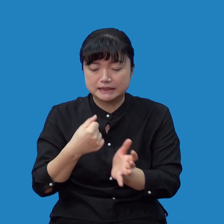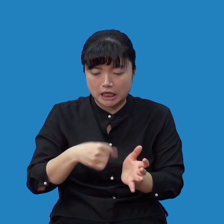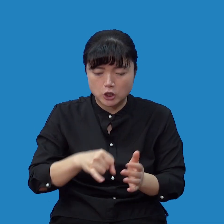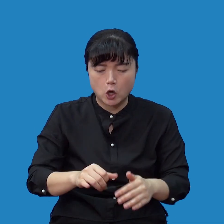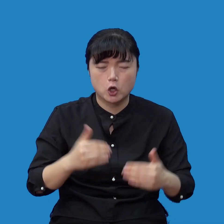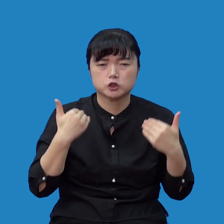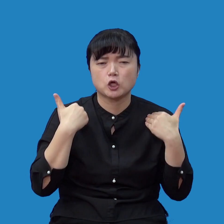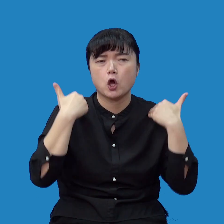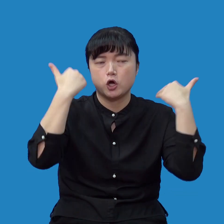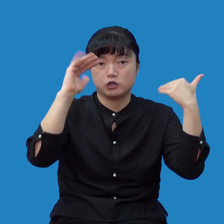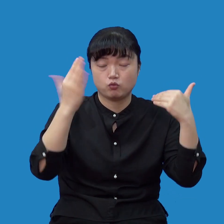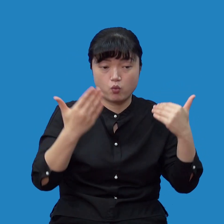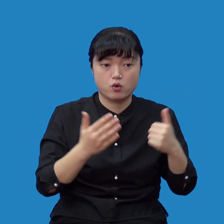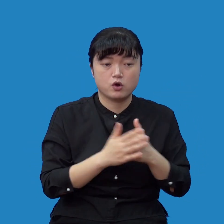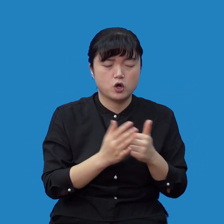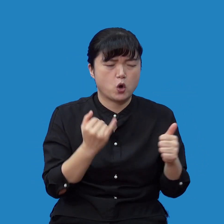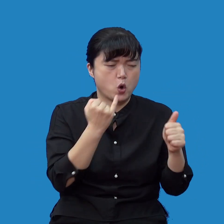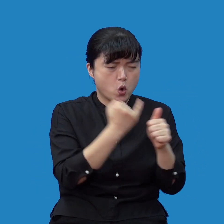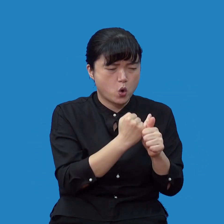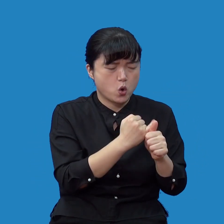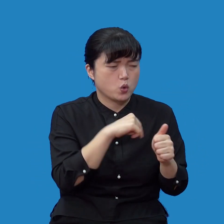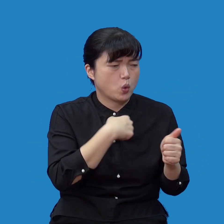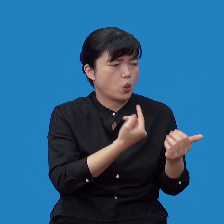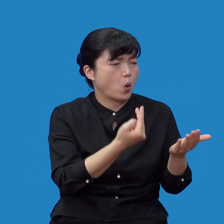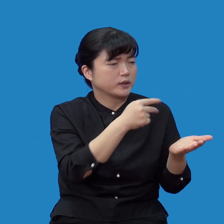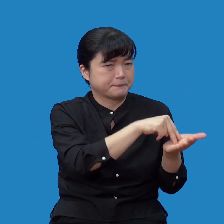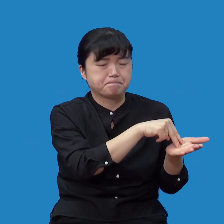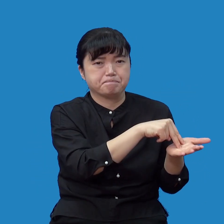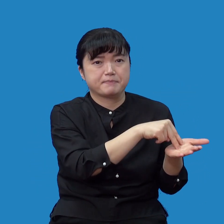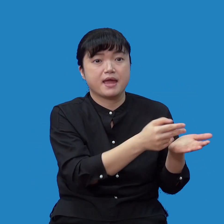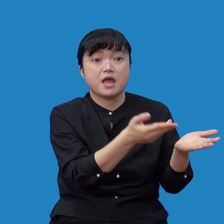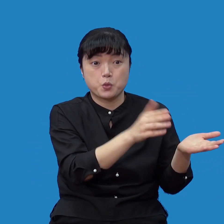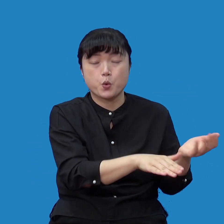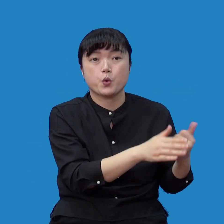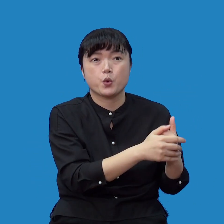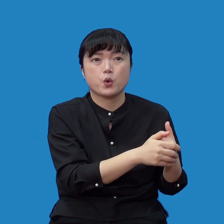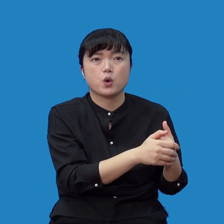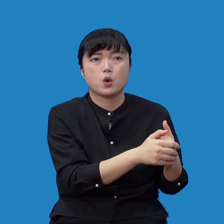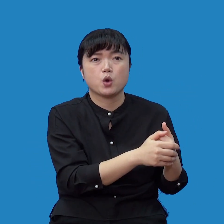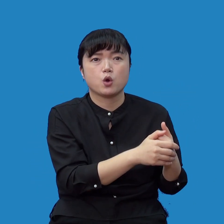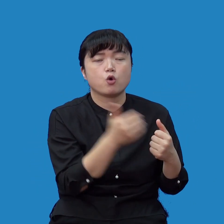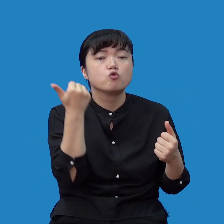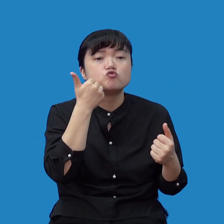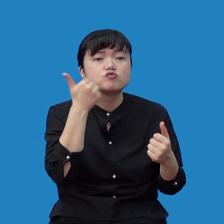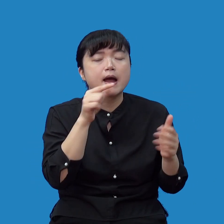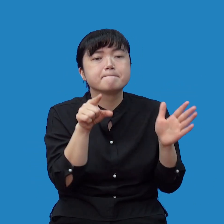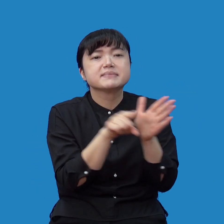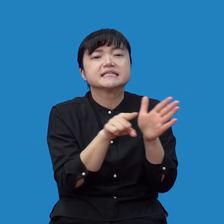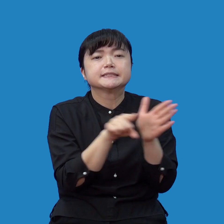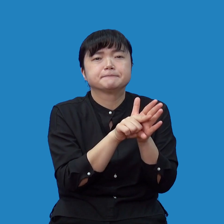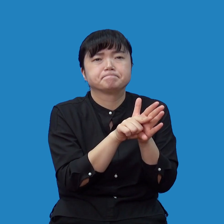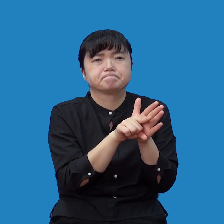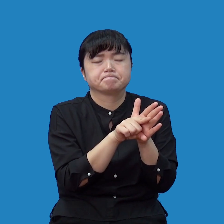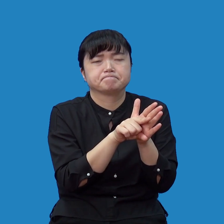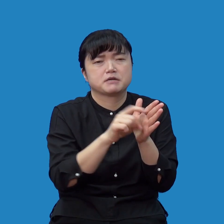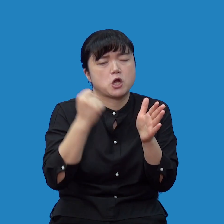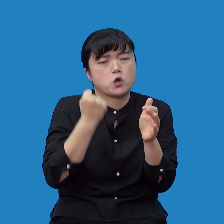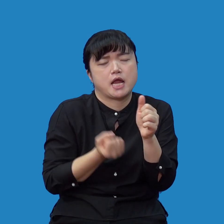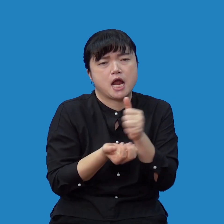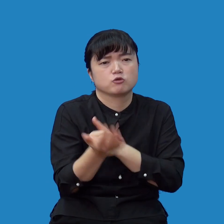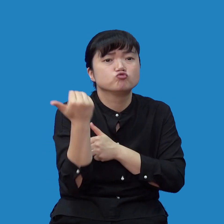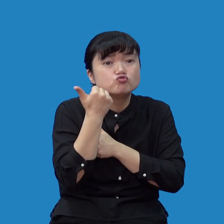심지어는 결혼해서 독립을 했다 하더라도 누가 신앙에 영향을 가장 크게 미치는가?